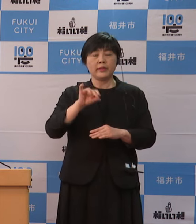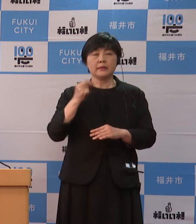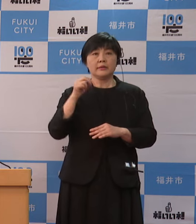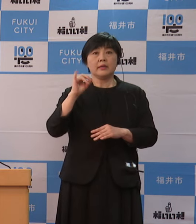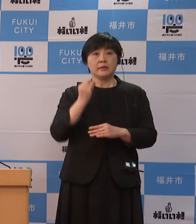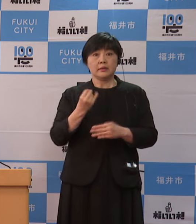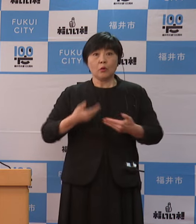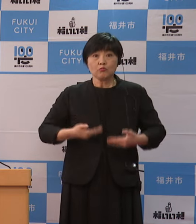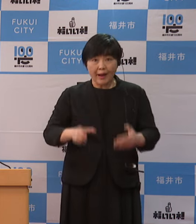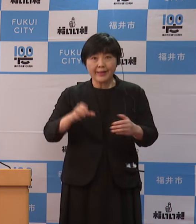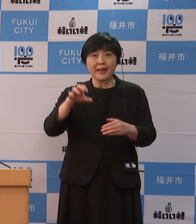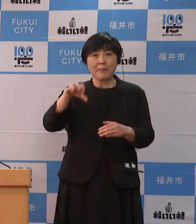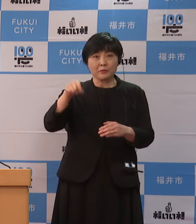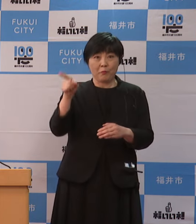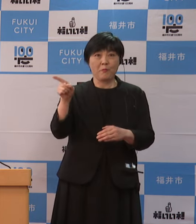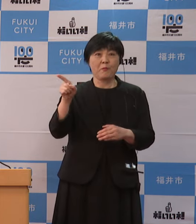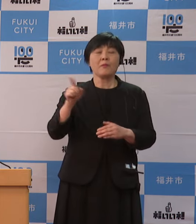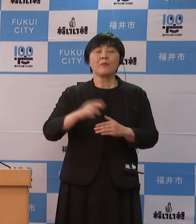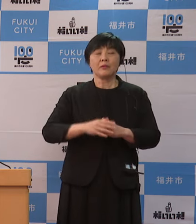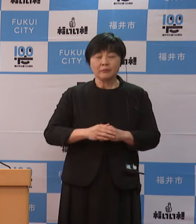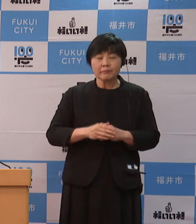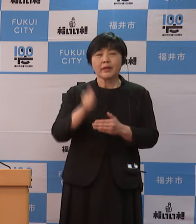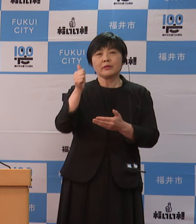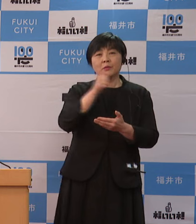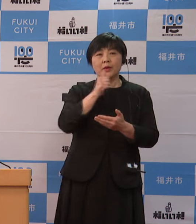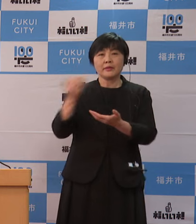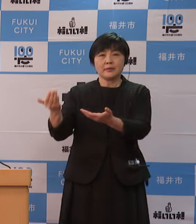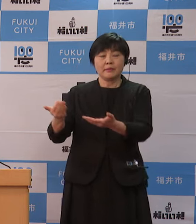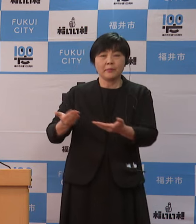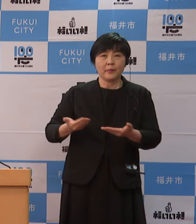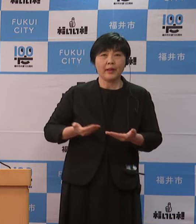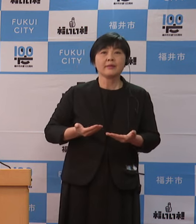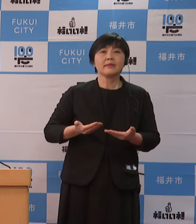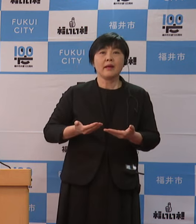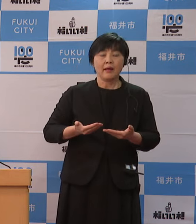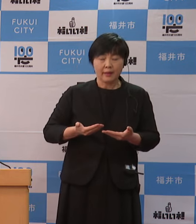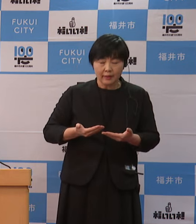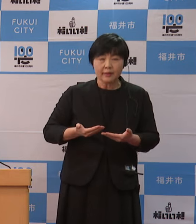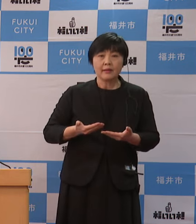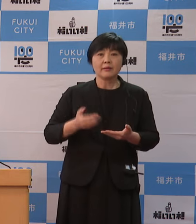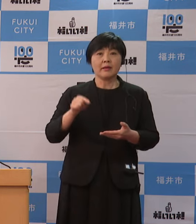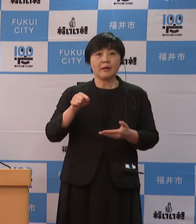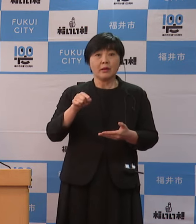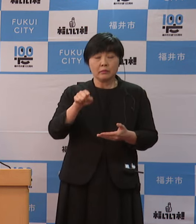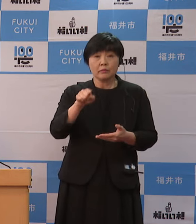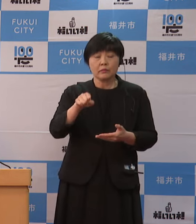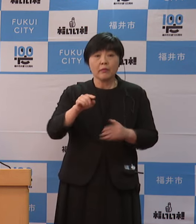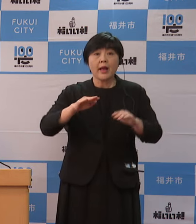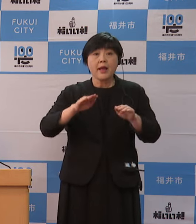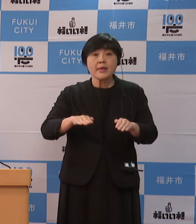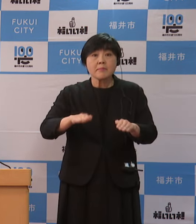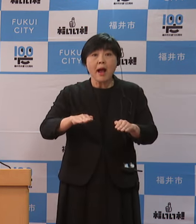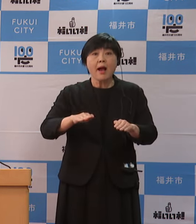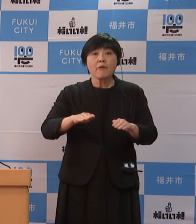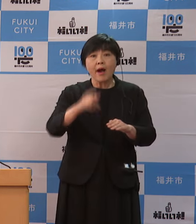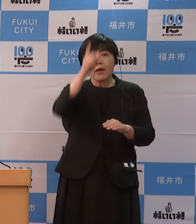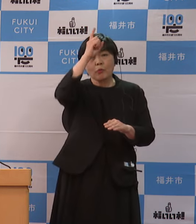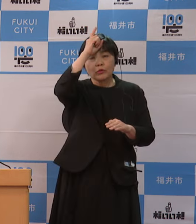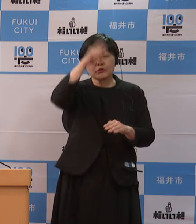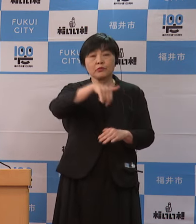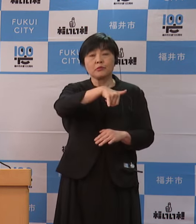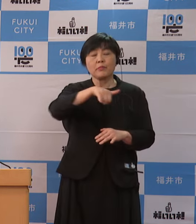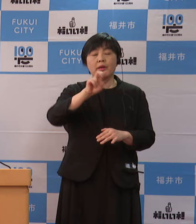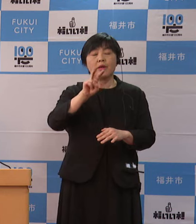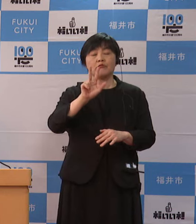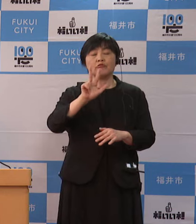、それをご紹介いただいたということ。アナ氏は今ベルリンの中にベルリンの